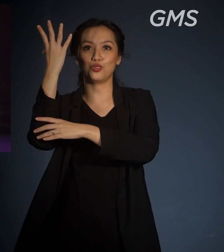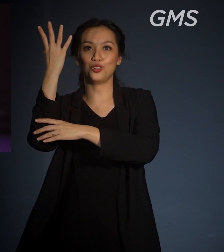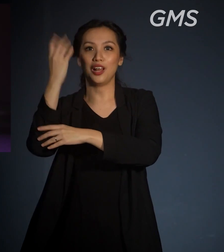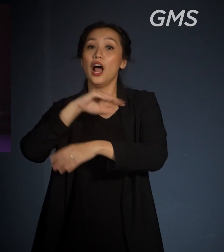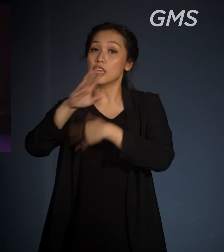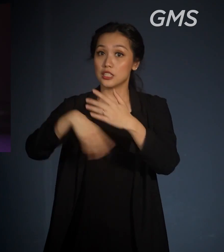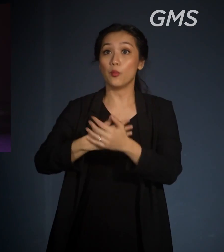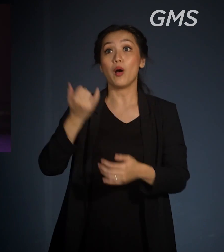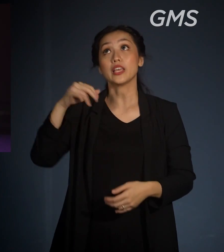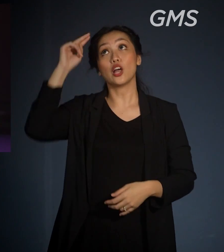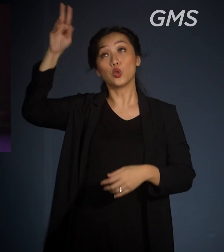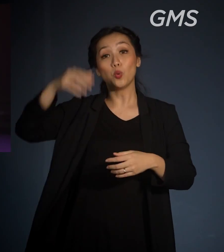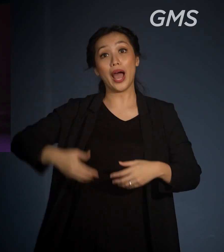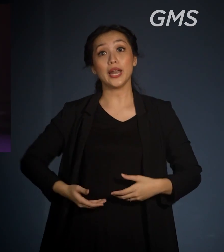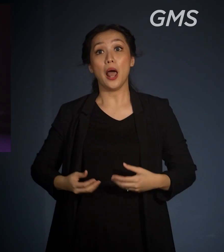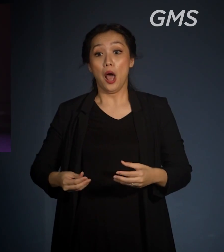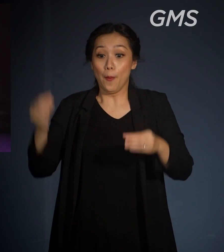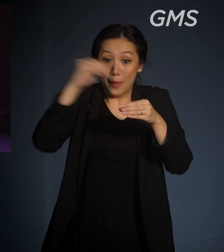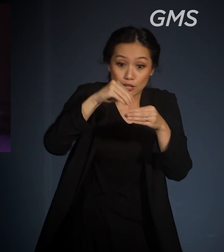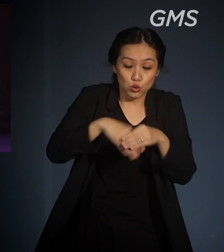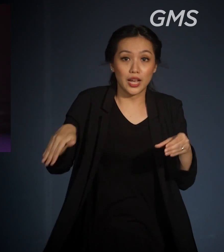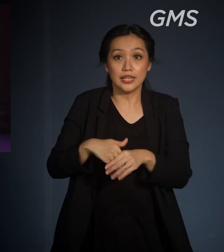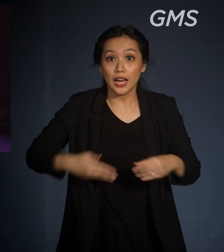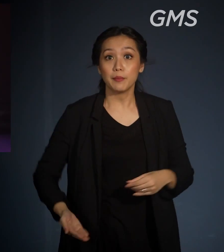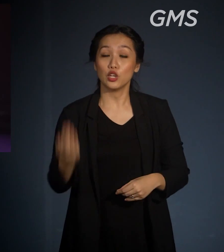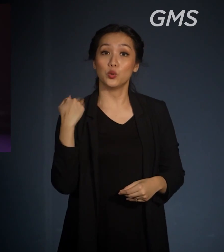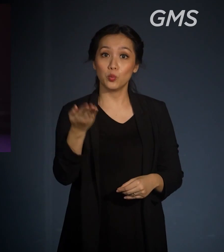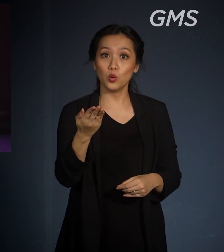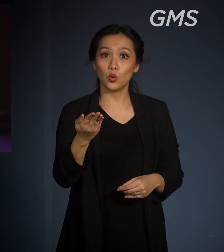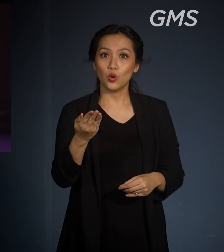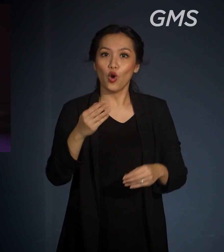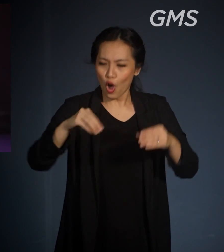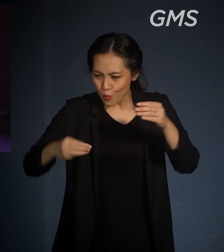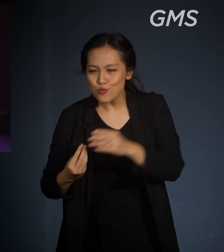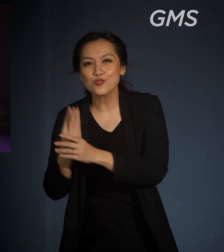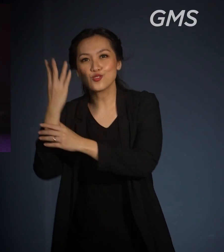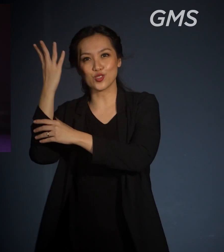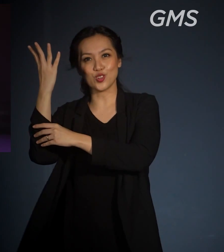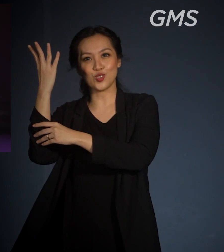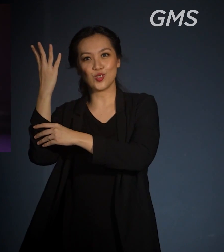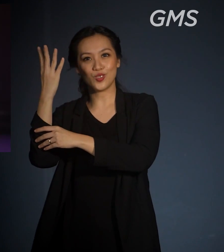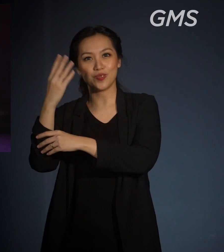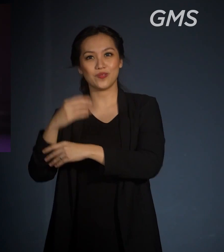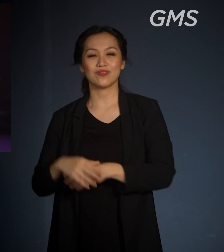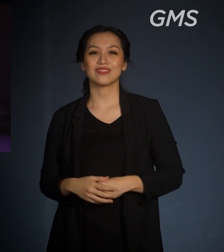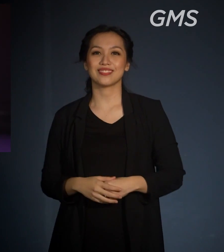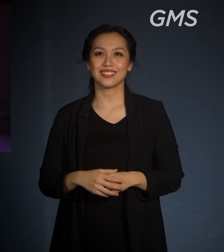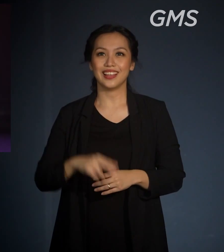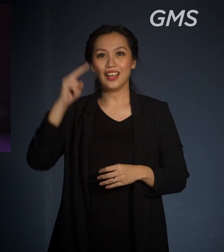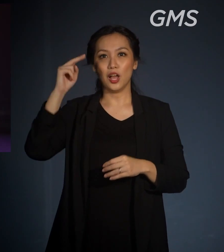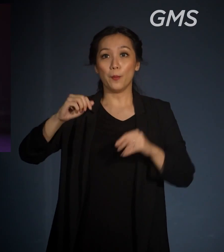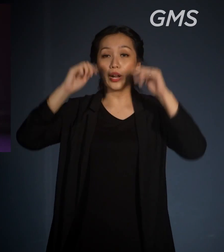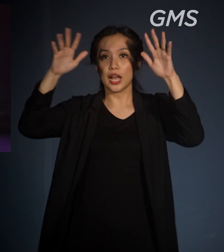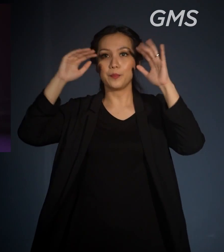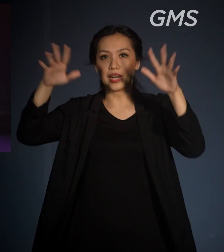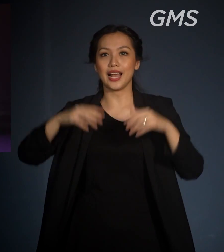ditanamkan dalam diri Anda, saudara, akan tergali. Dan disitulah promosi demi promosi